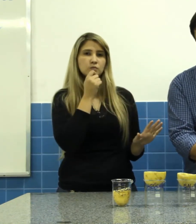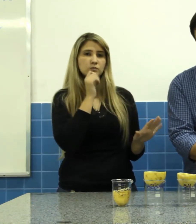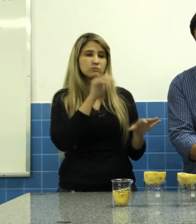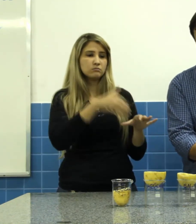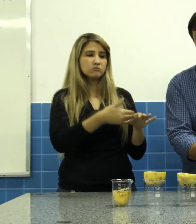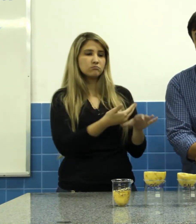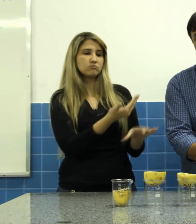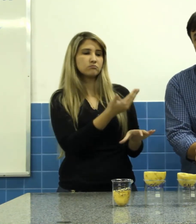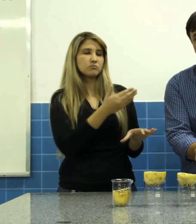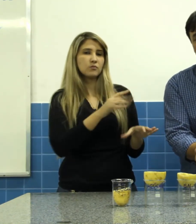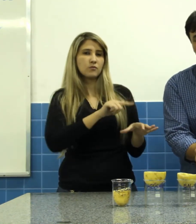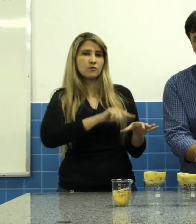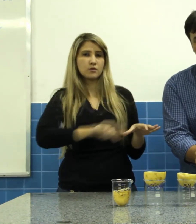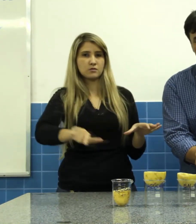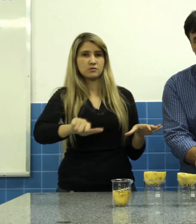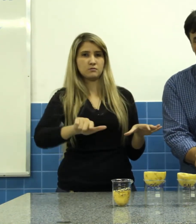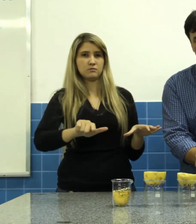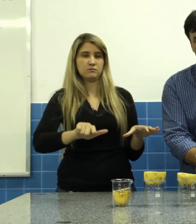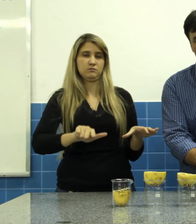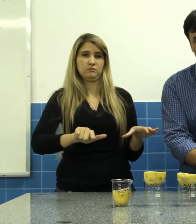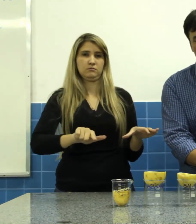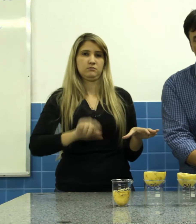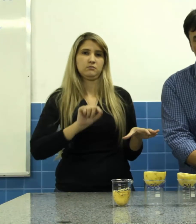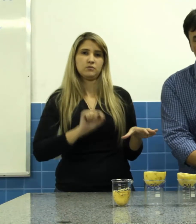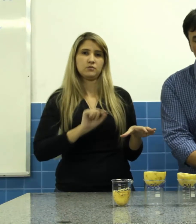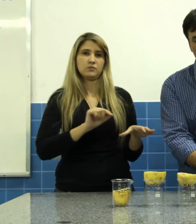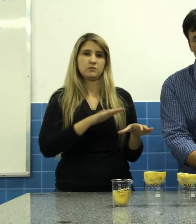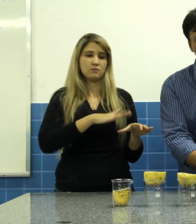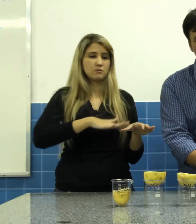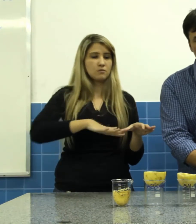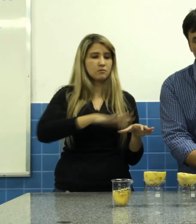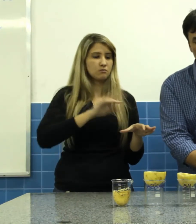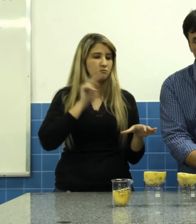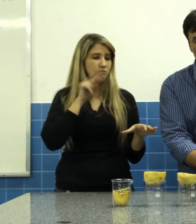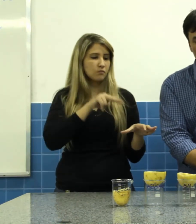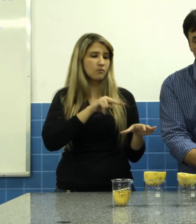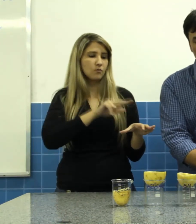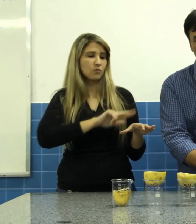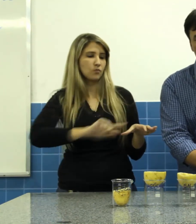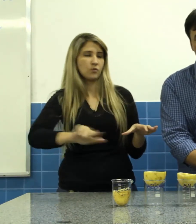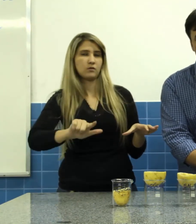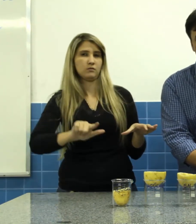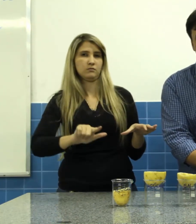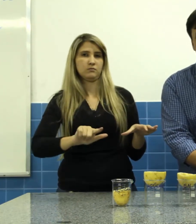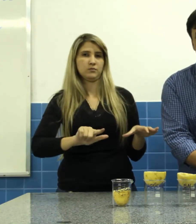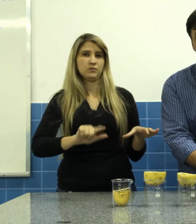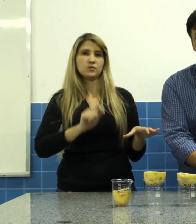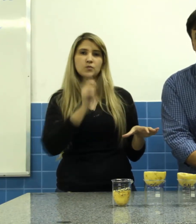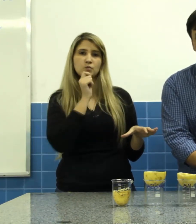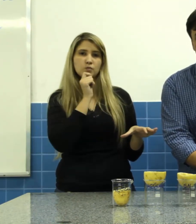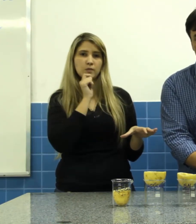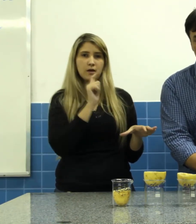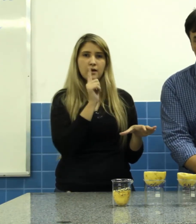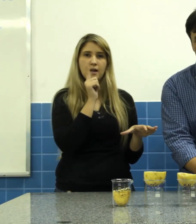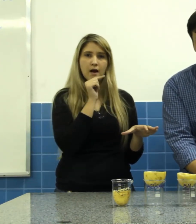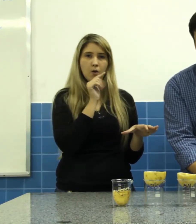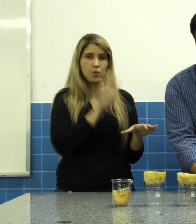cavidade permaneceu vazia. É uma cavidade onde não verificamos a presença de